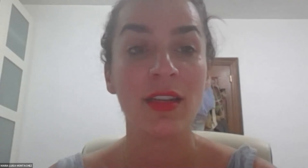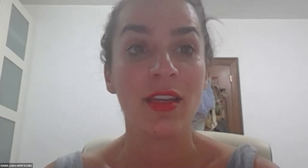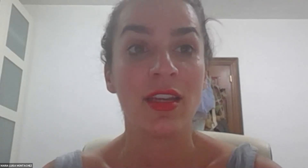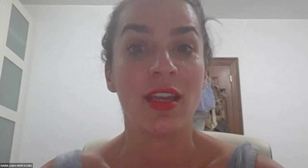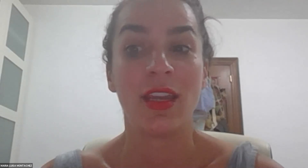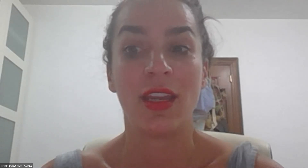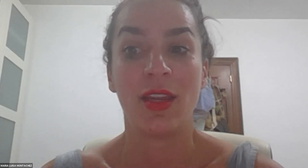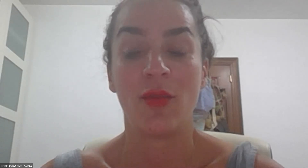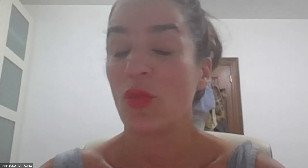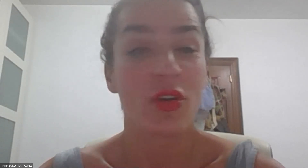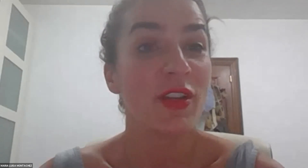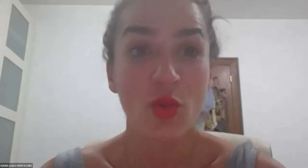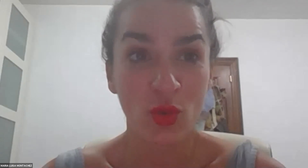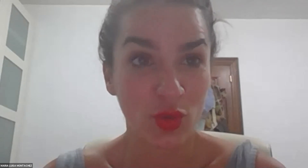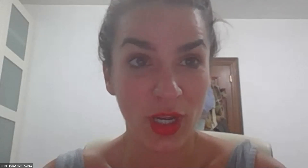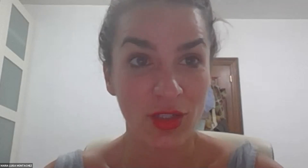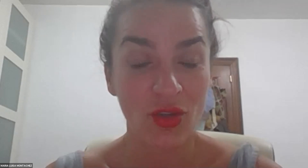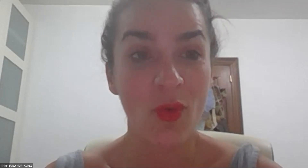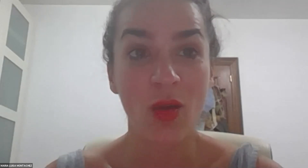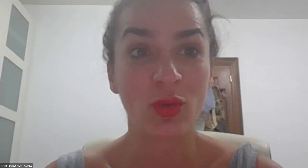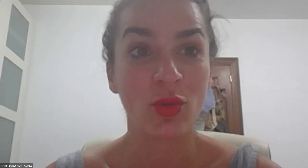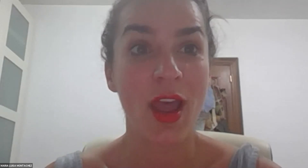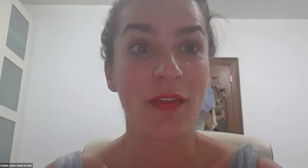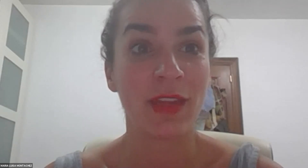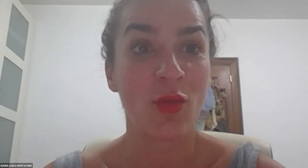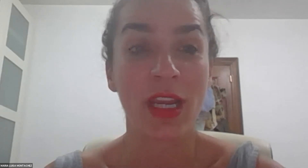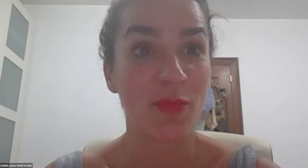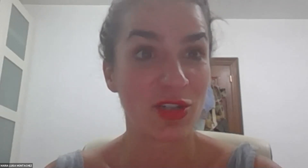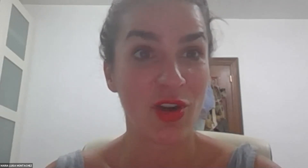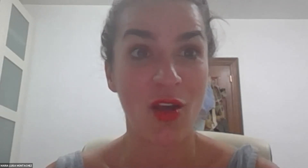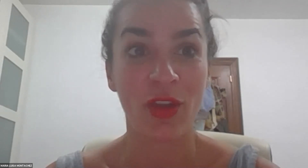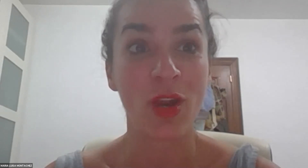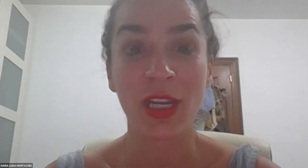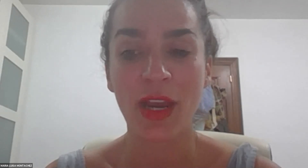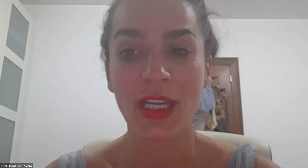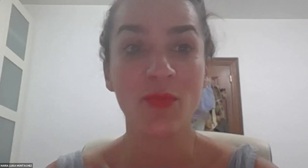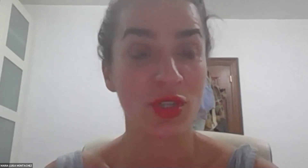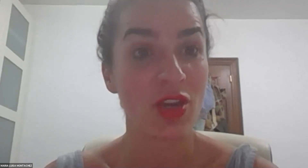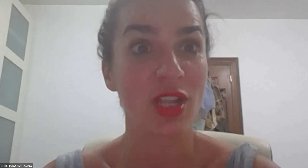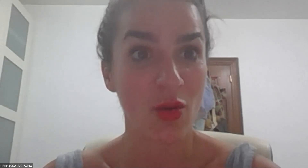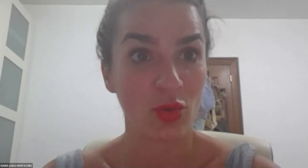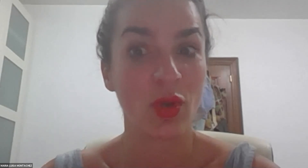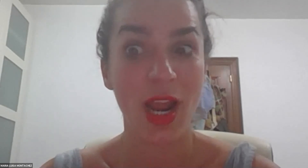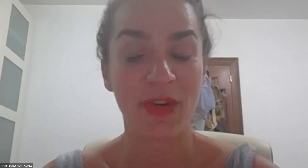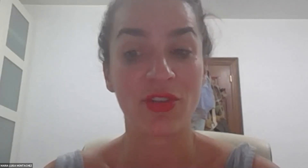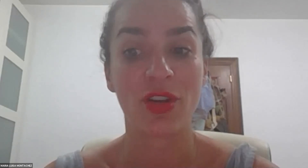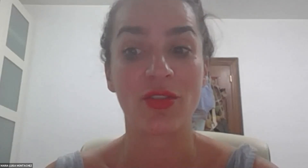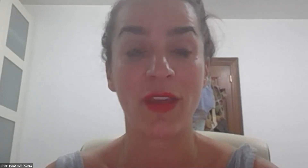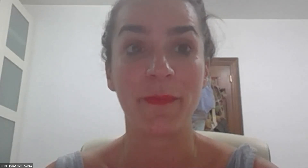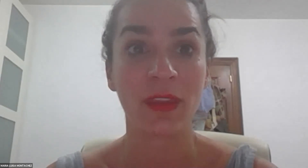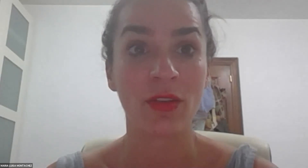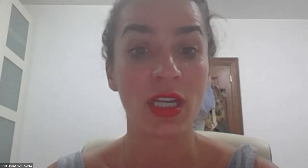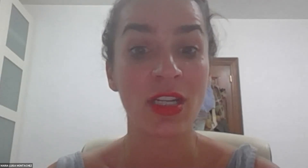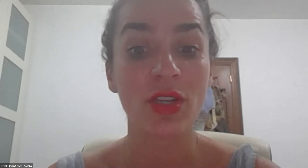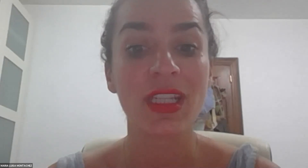estar, conocer su cultura. Esto es como la cultura de cualquier persona o de cualquier país, pues ellos de la cultura de la persona